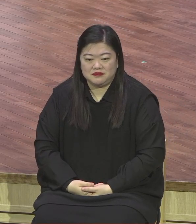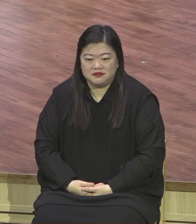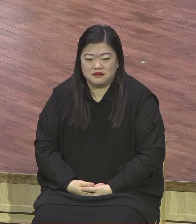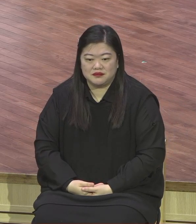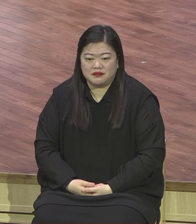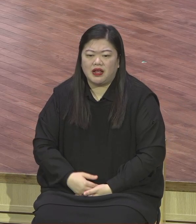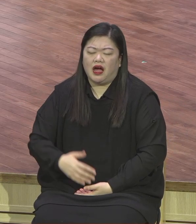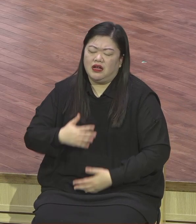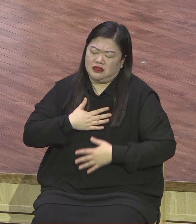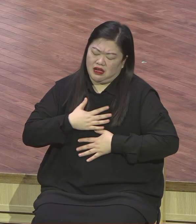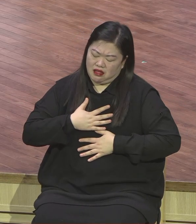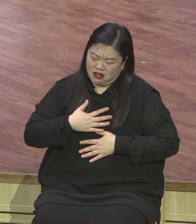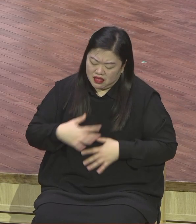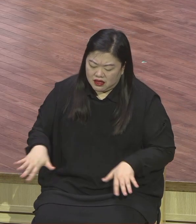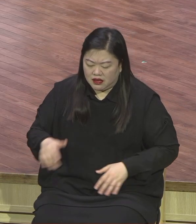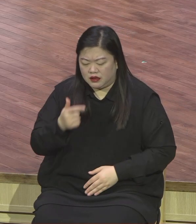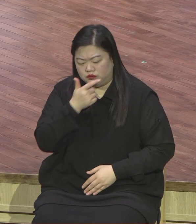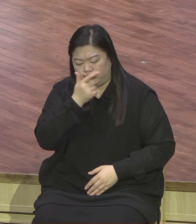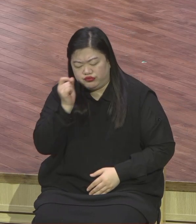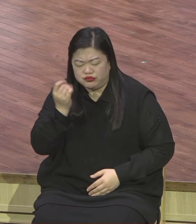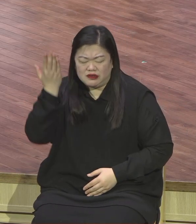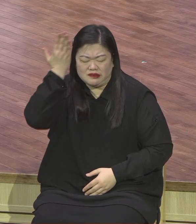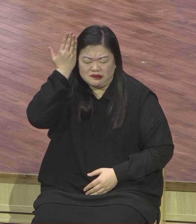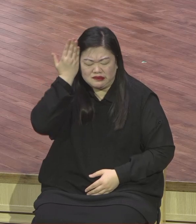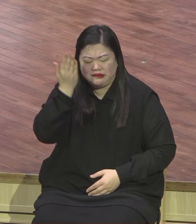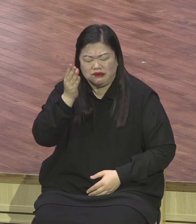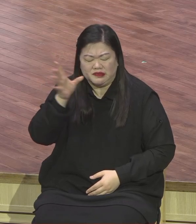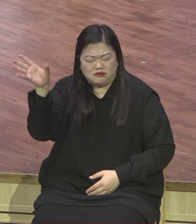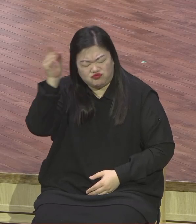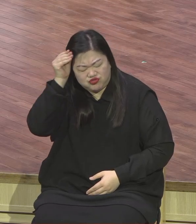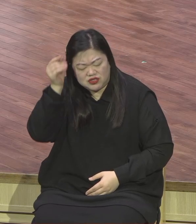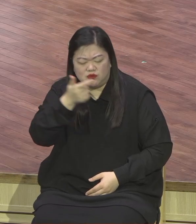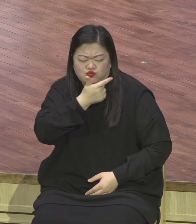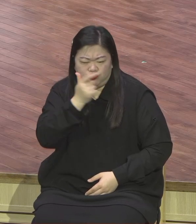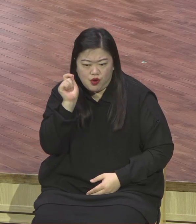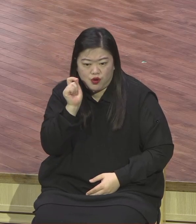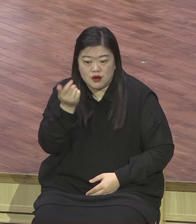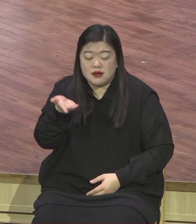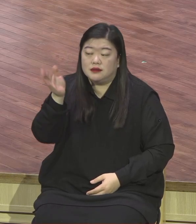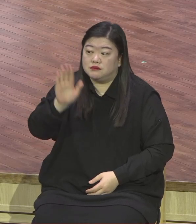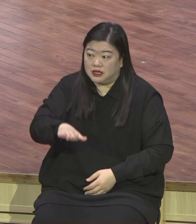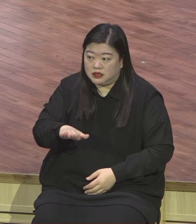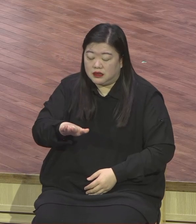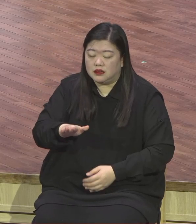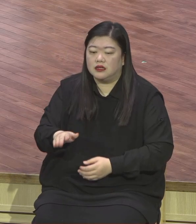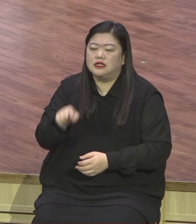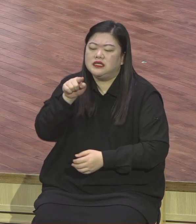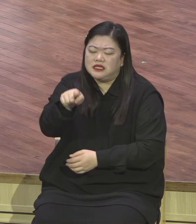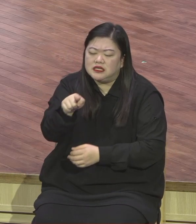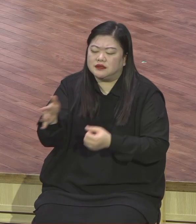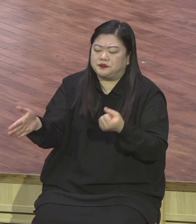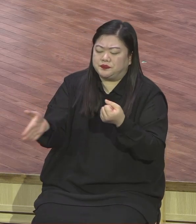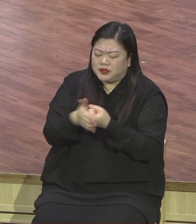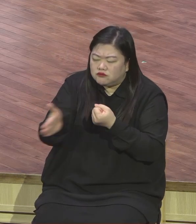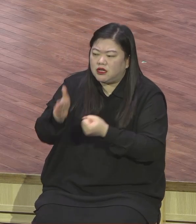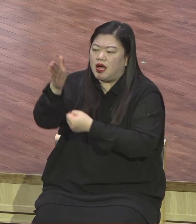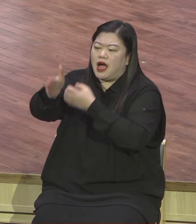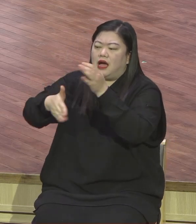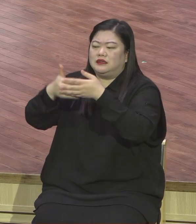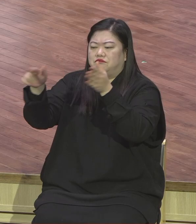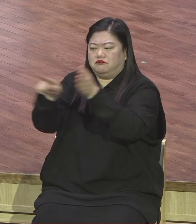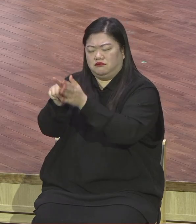나는 약하고 나는 무능하고 가진 것도 없고 아는 것도 없지만 하나님의 전능하심이 붙는 순간에